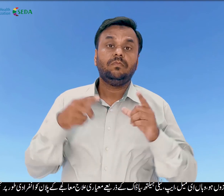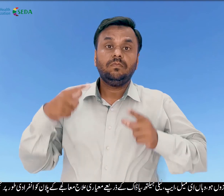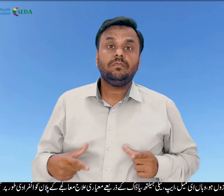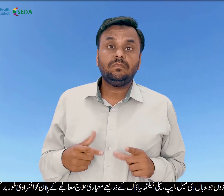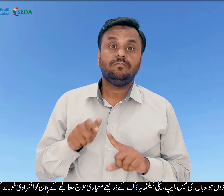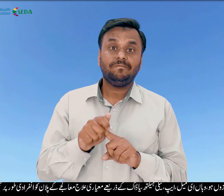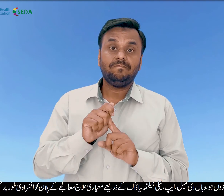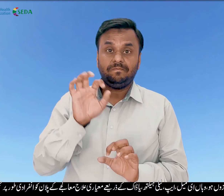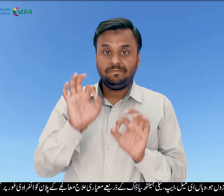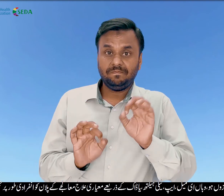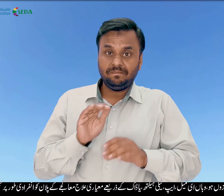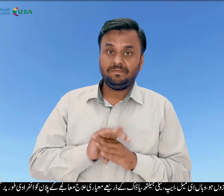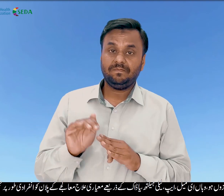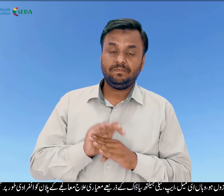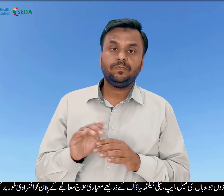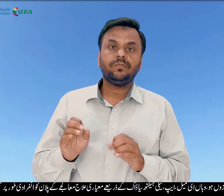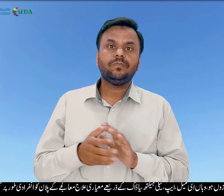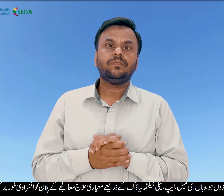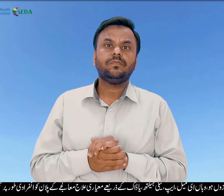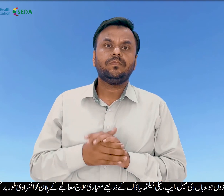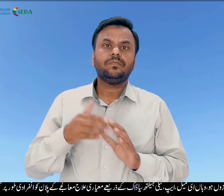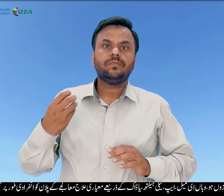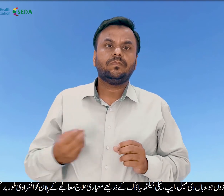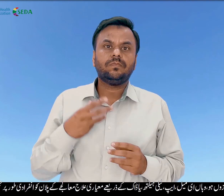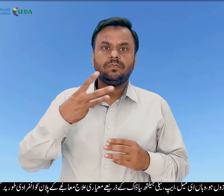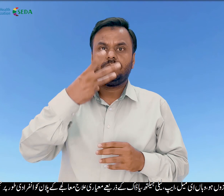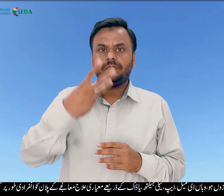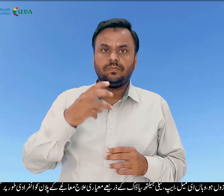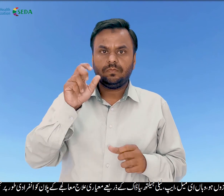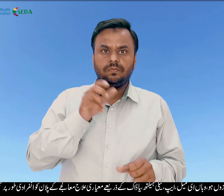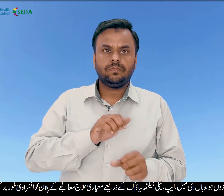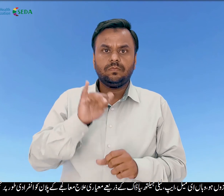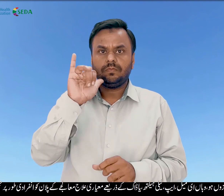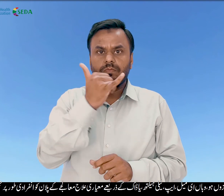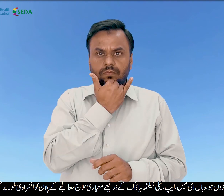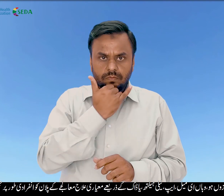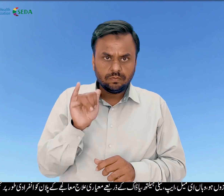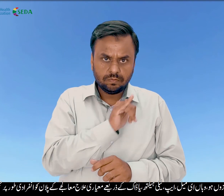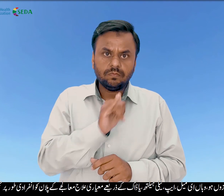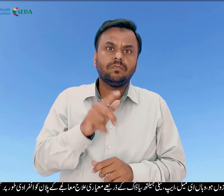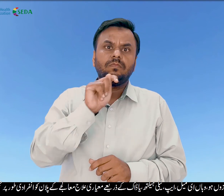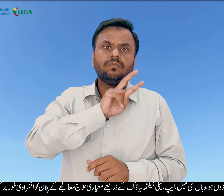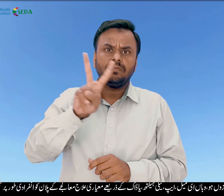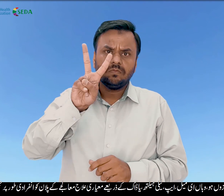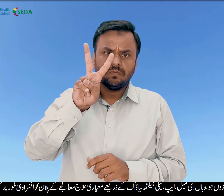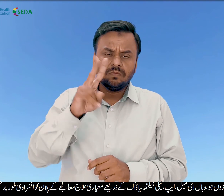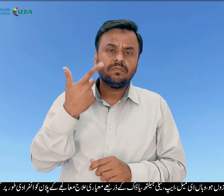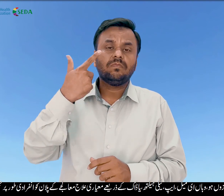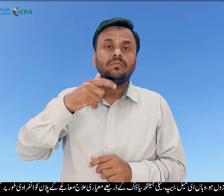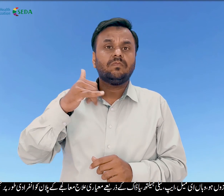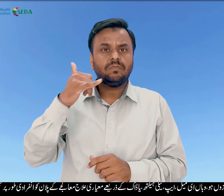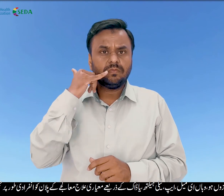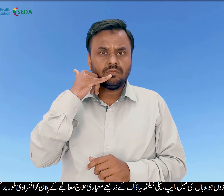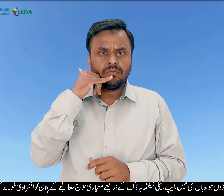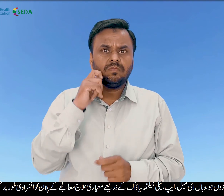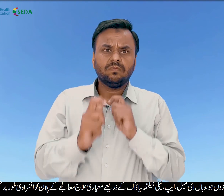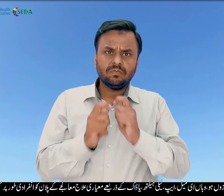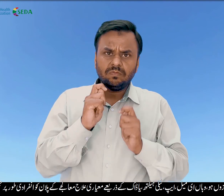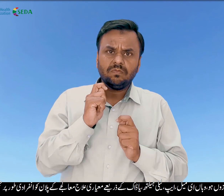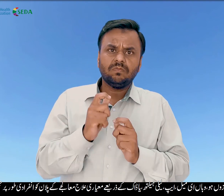جہاں ایسا کرنا محفوظ اور موزوں ہو، وہاں ای میل، ایپ، ٹیلی ہیلتھ یا ڈاک کے ذریعے